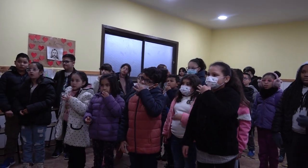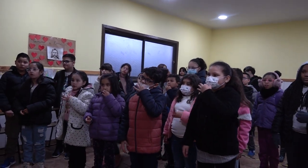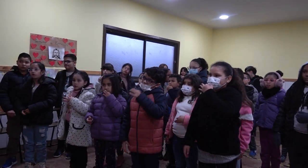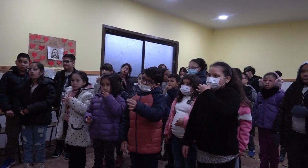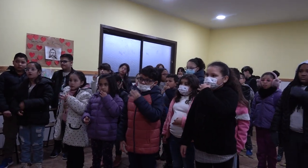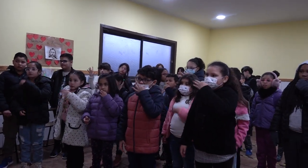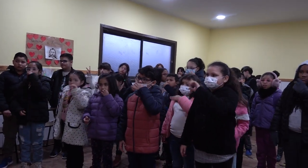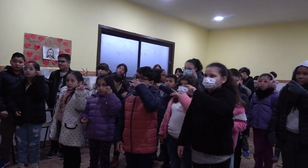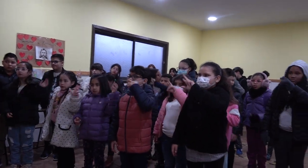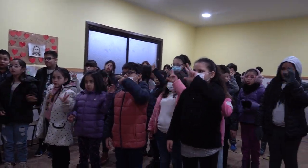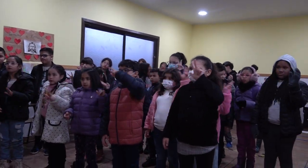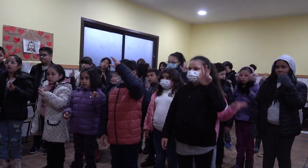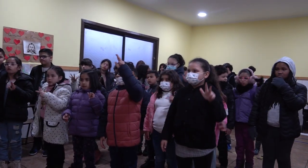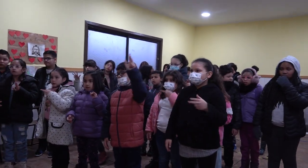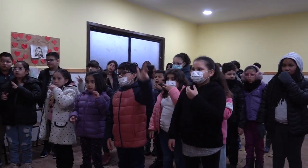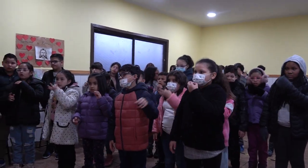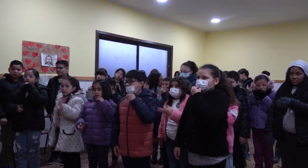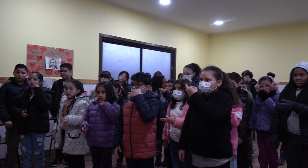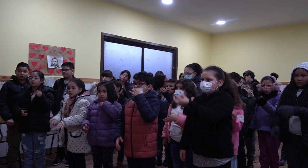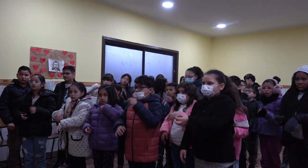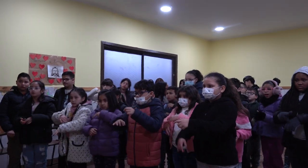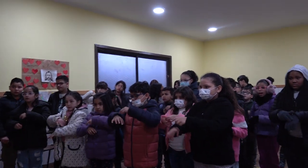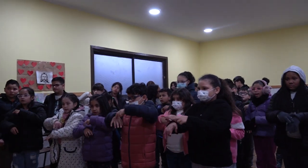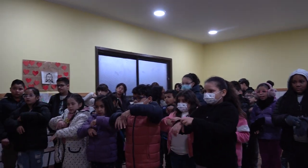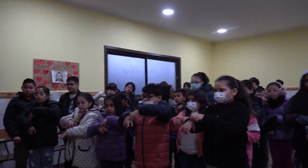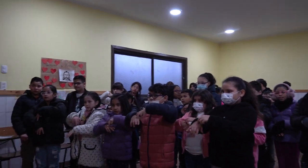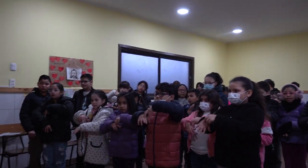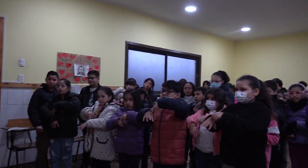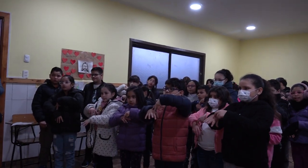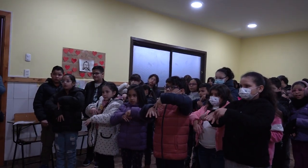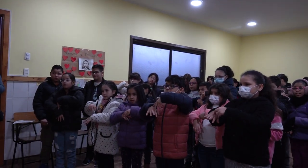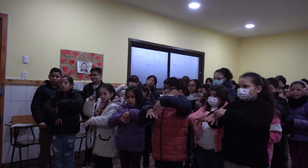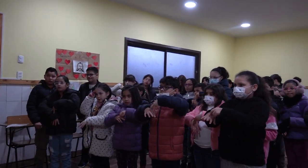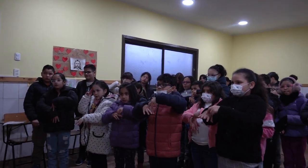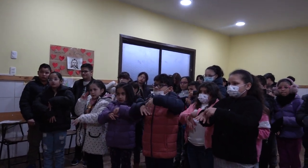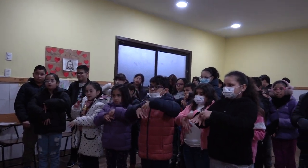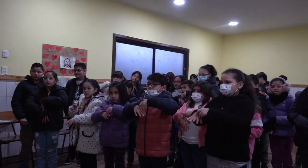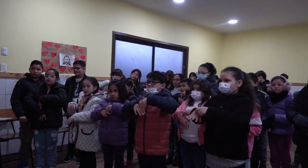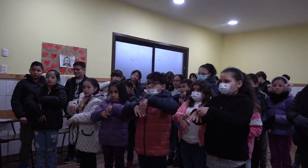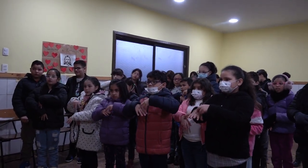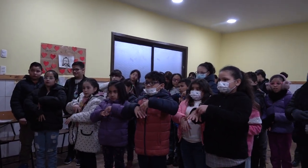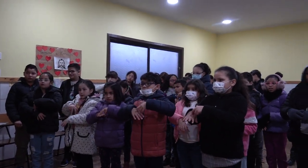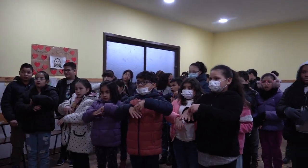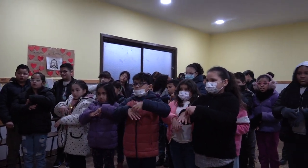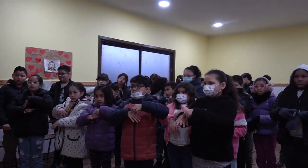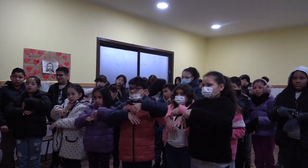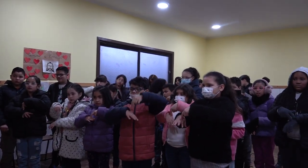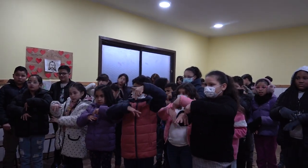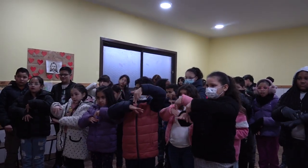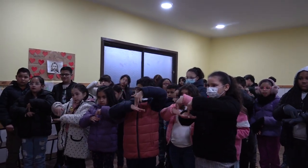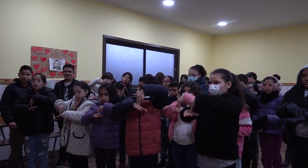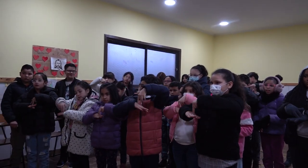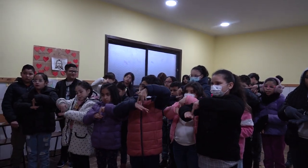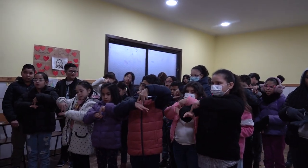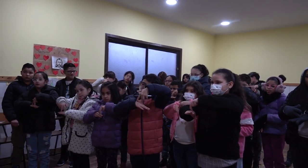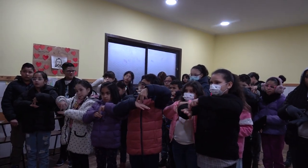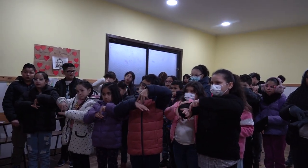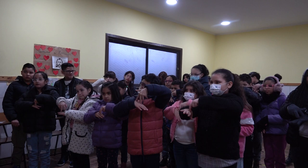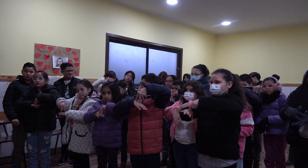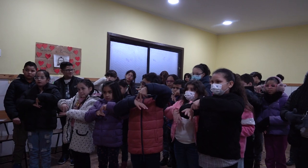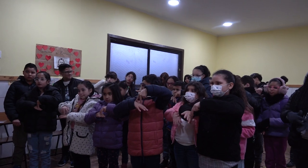perdón. Ah, sí, vos. Dios dijo a Noé. Ahí. Ahí. Noé.